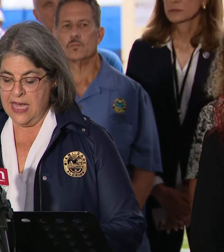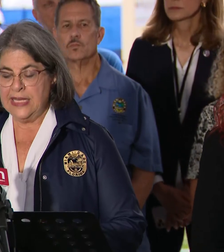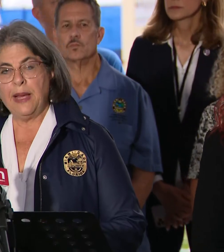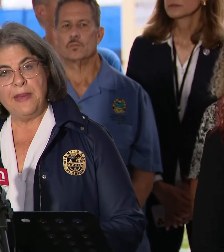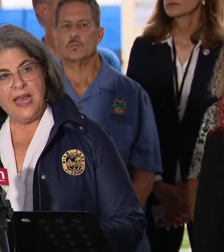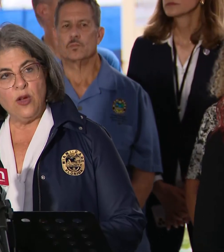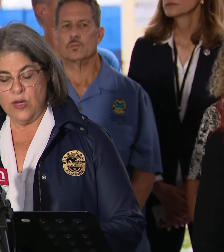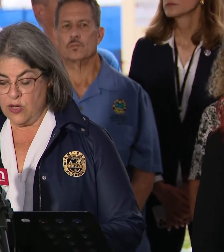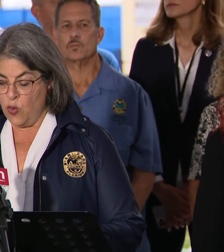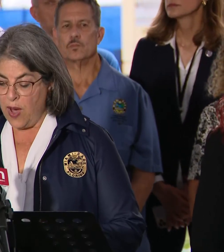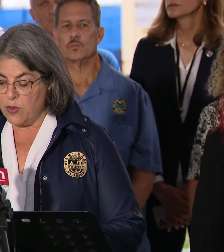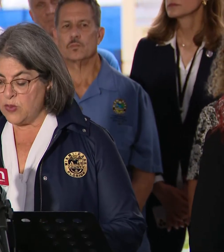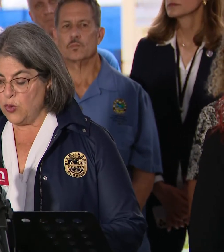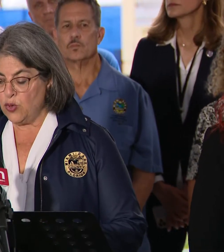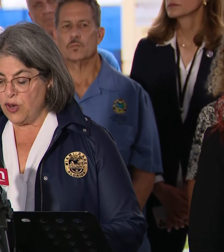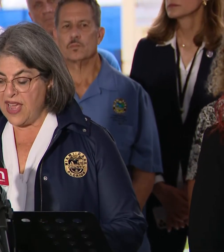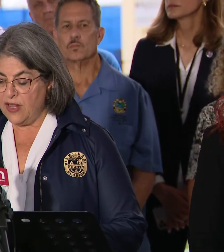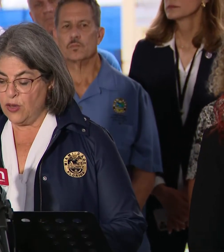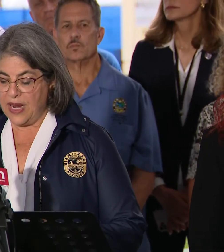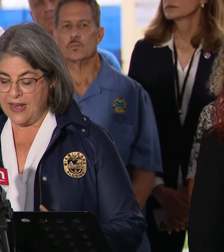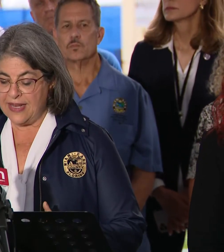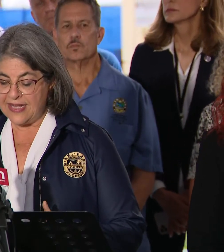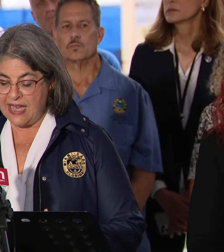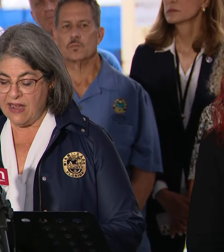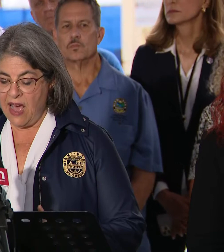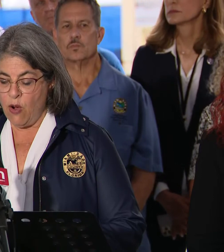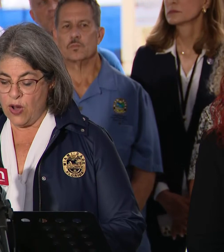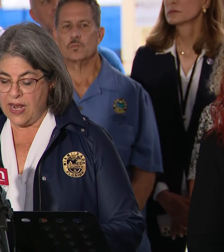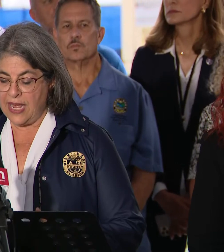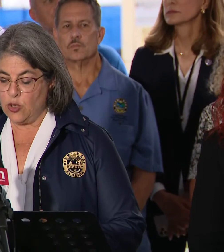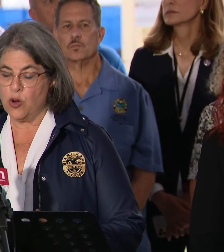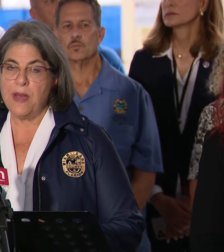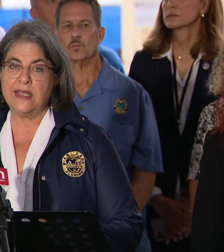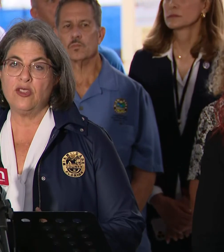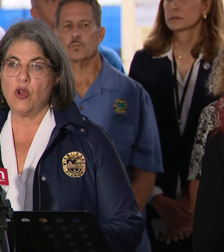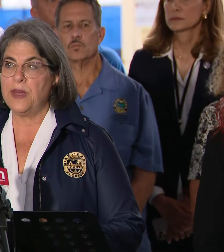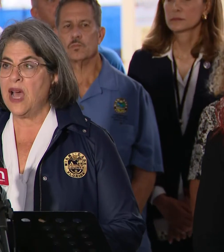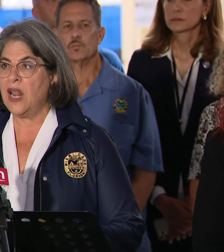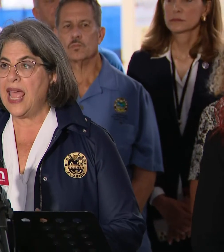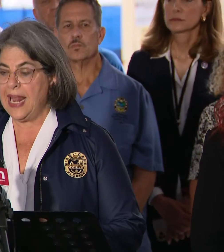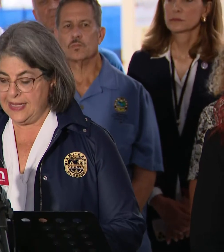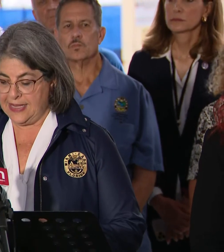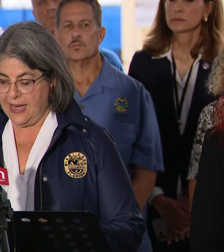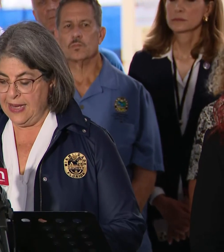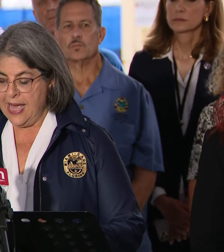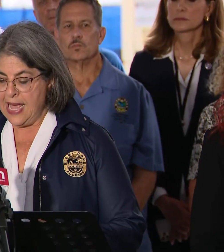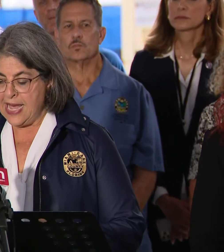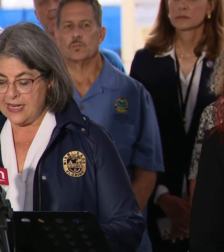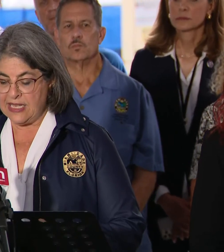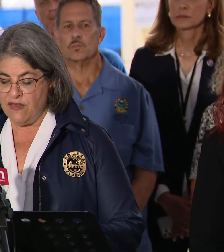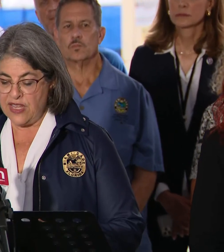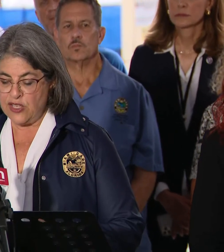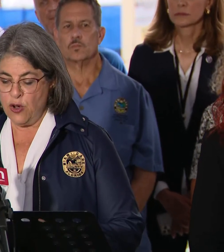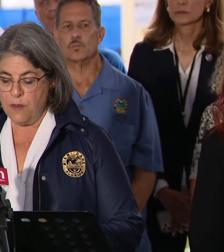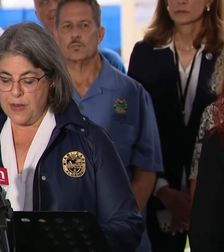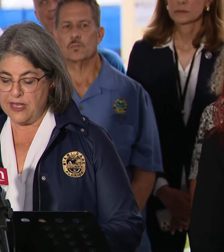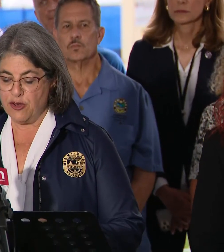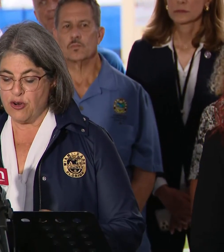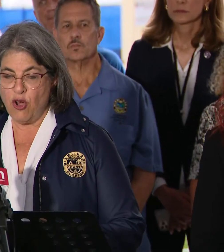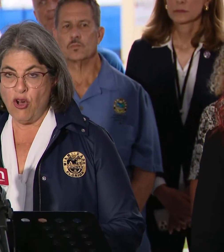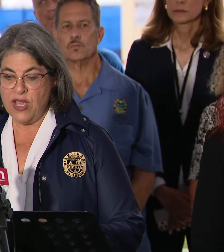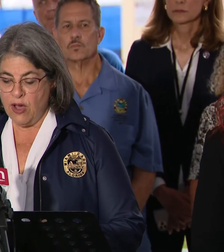existente. También continuamos monitoreando de cerca ahora la tormenta tropical Elsa, y el